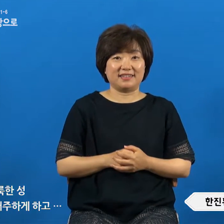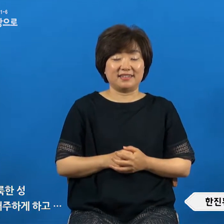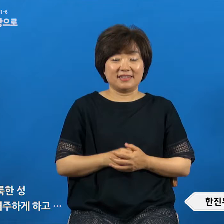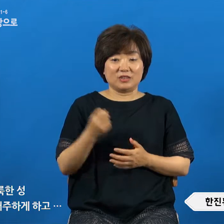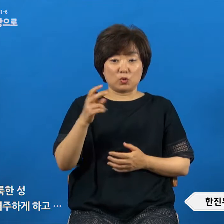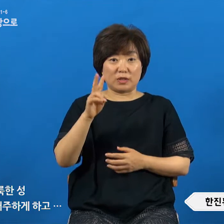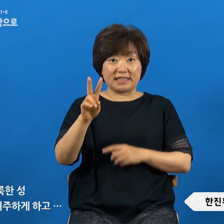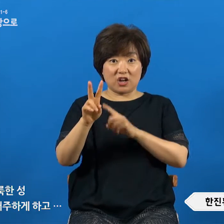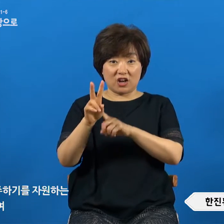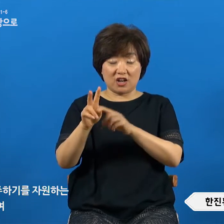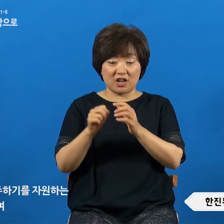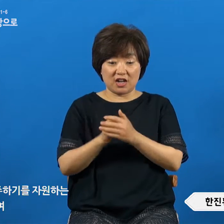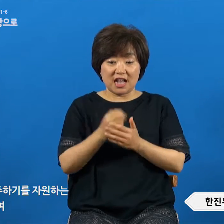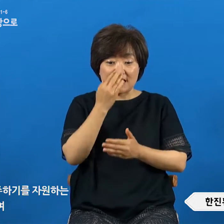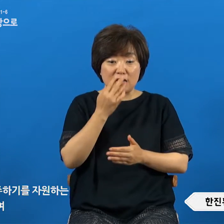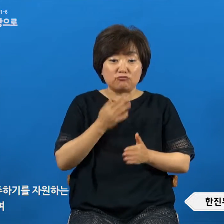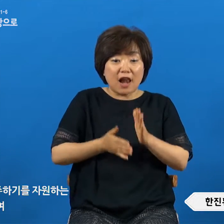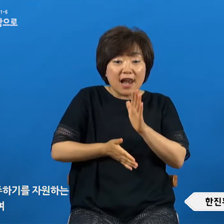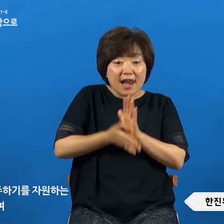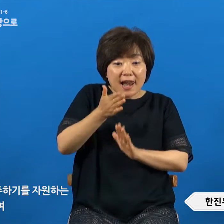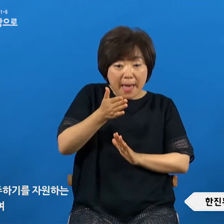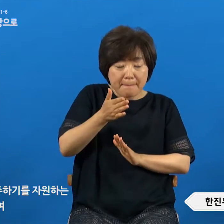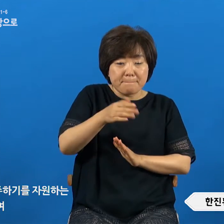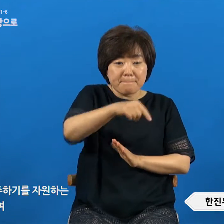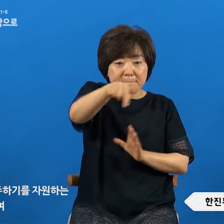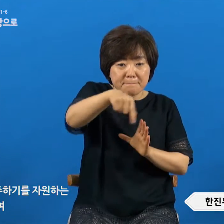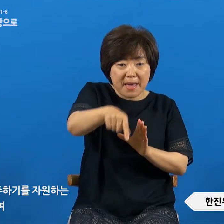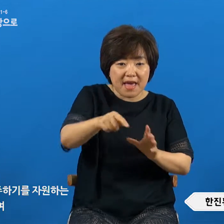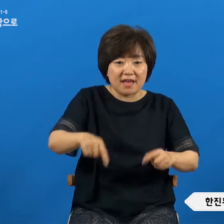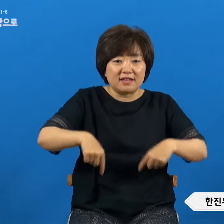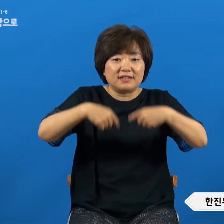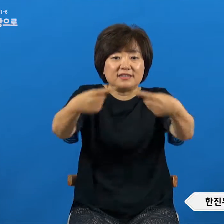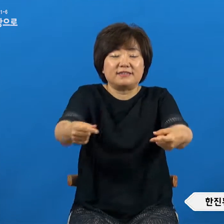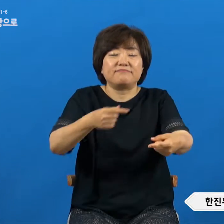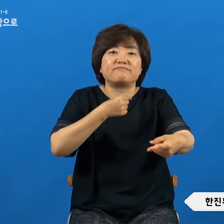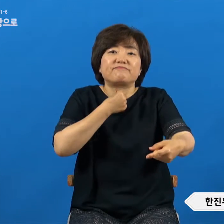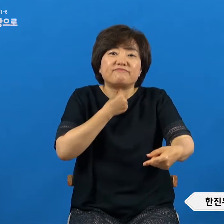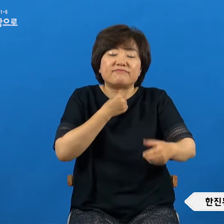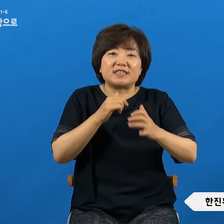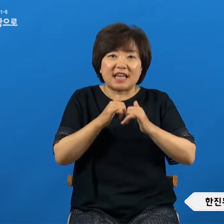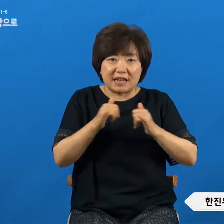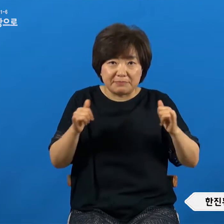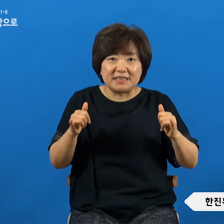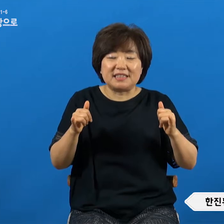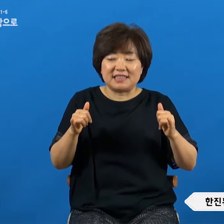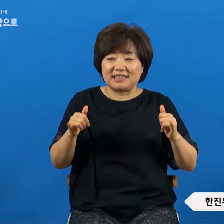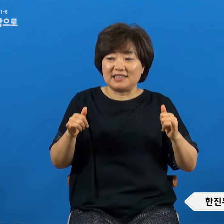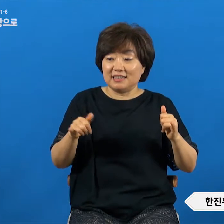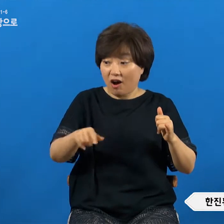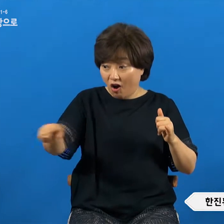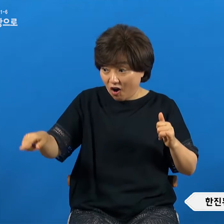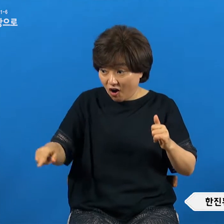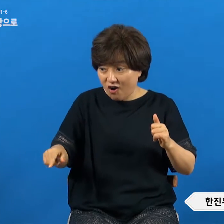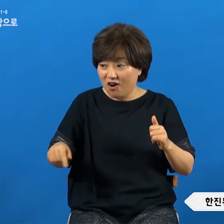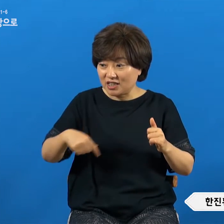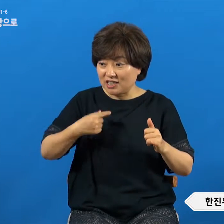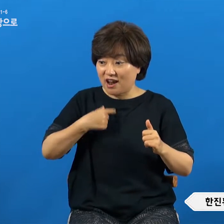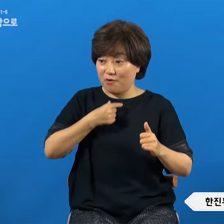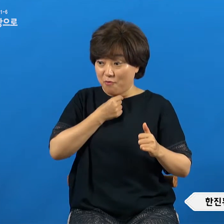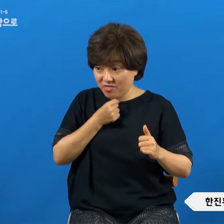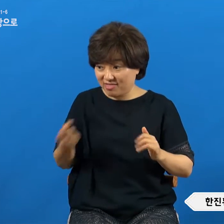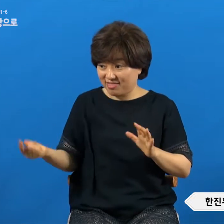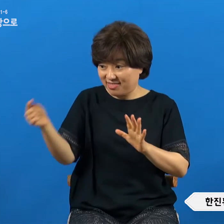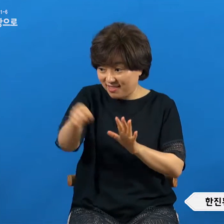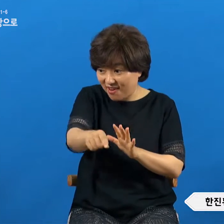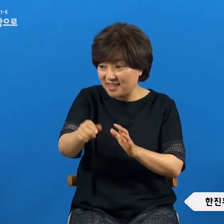2절에는 예루살렘에 거주하기를 자원하는 모든 자를 위하여 백성들이 복을 빌었느니라. 이